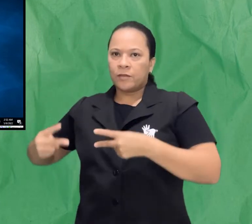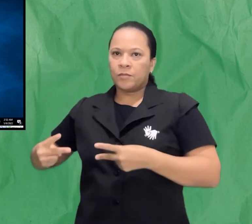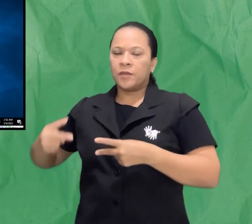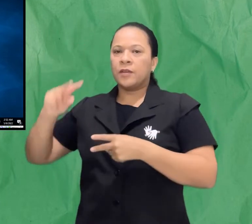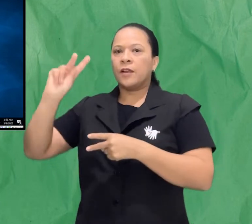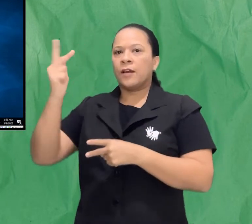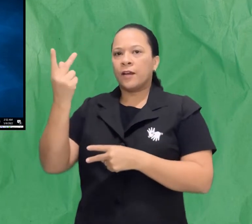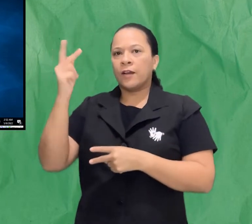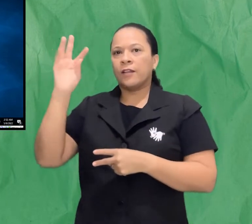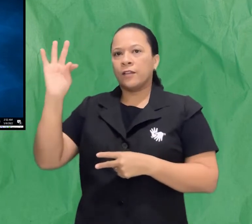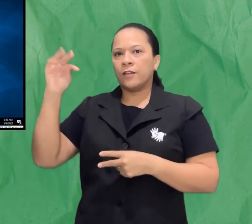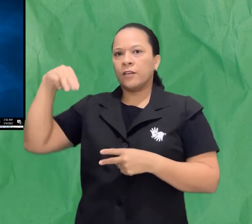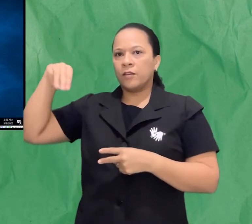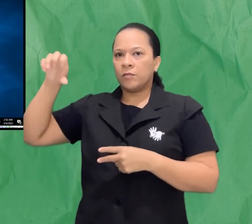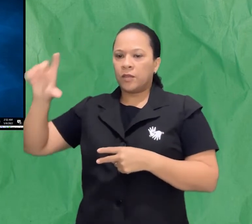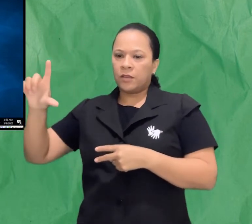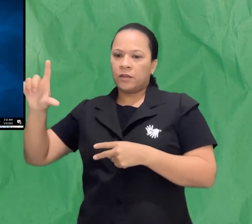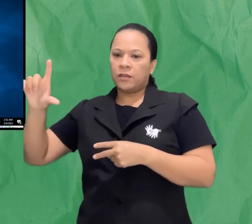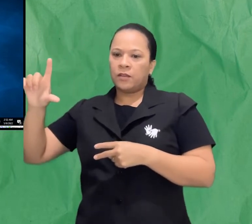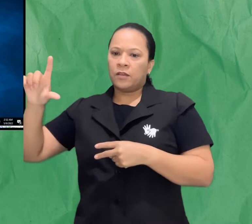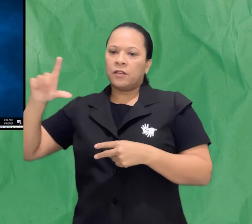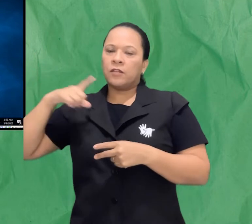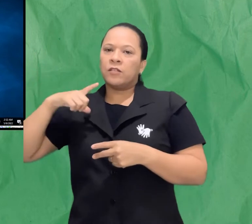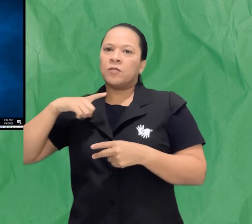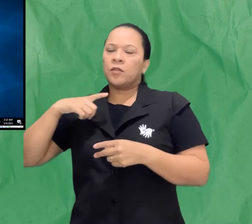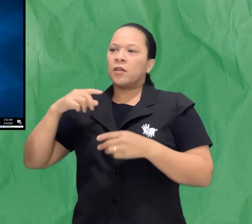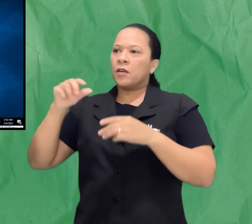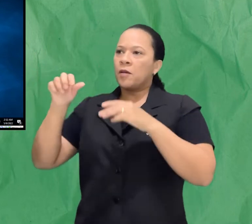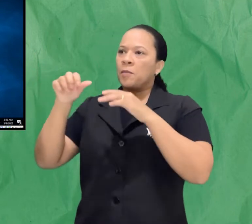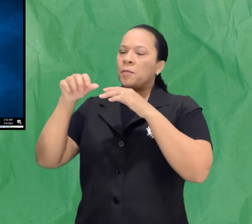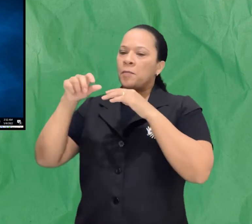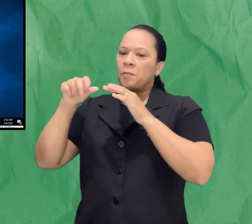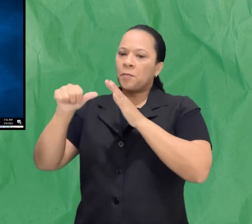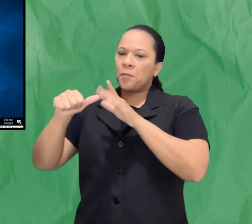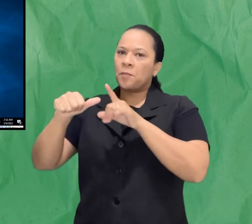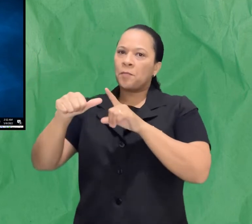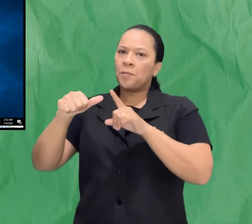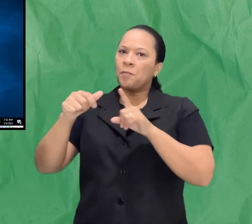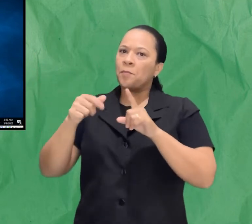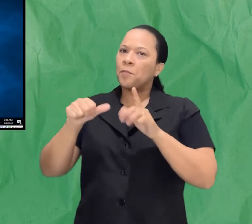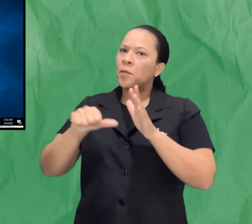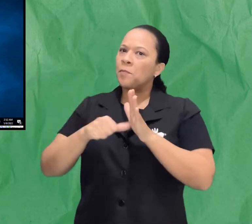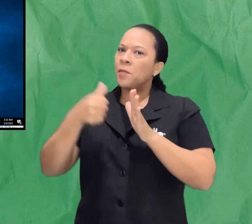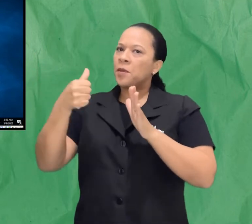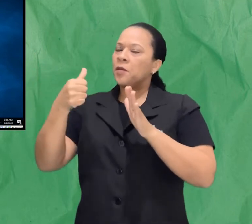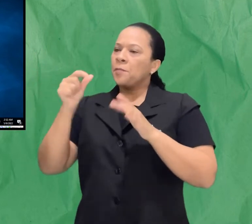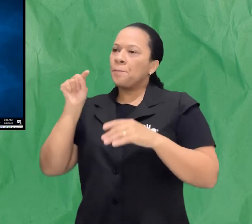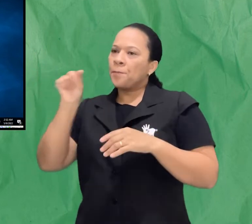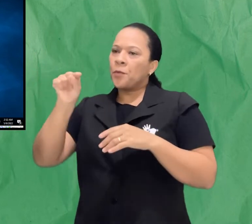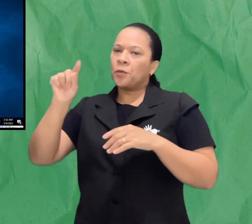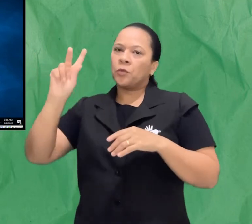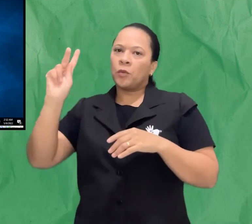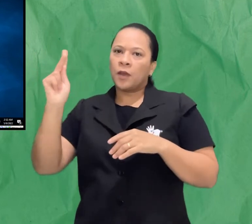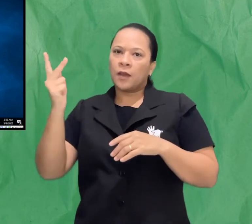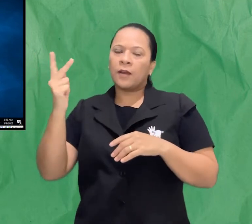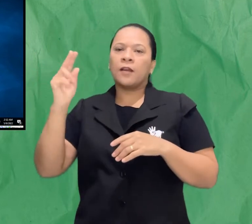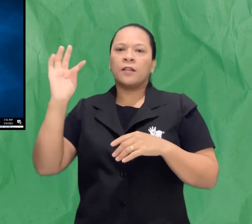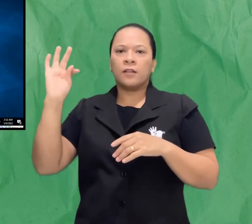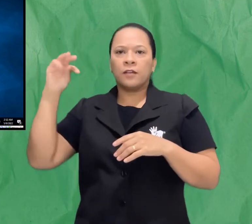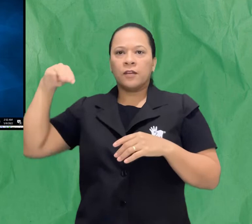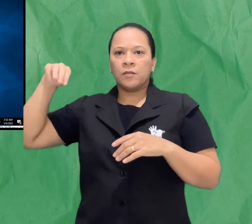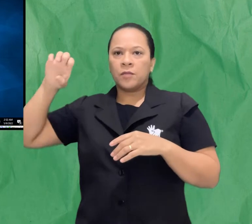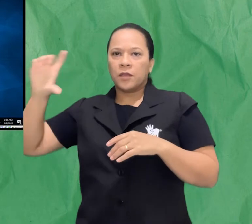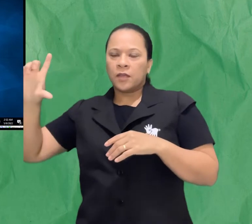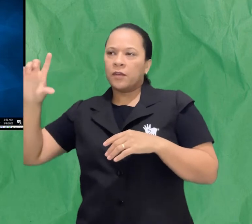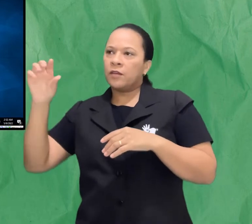eu vou botar aqui primeiro ponto HTML. Então eu salvei.